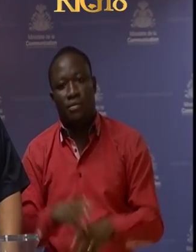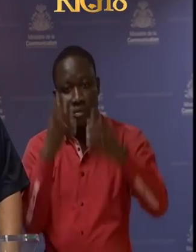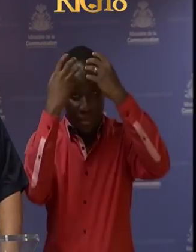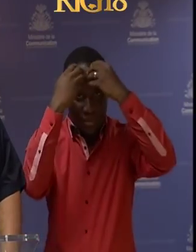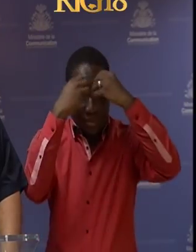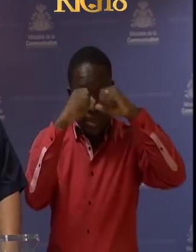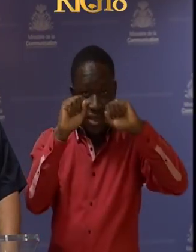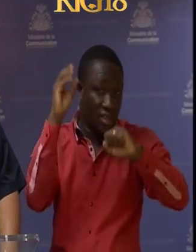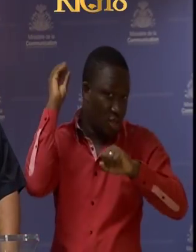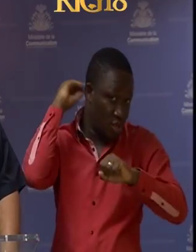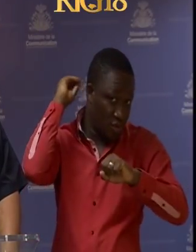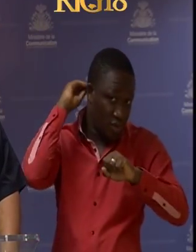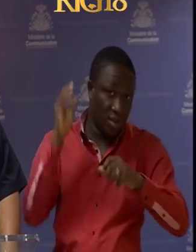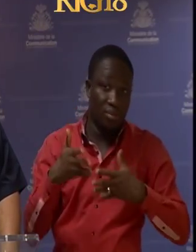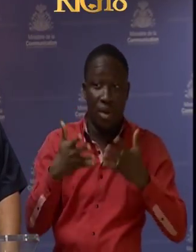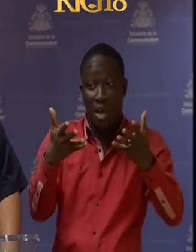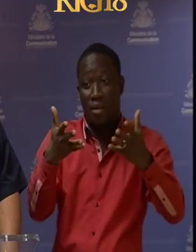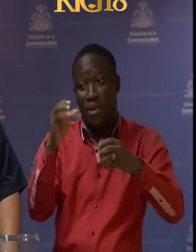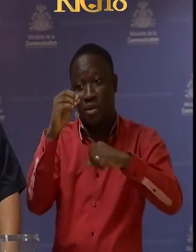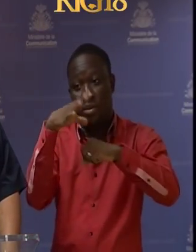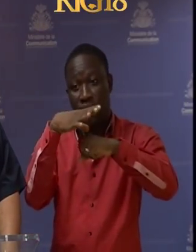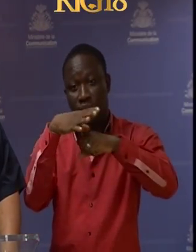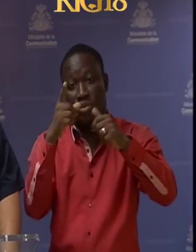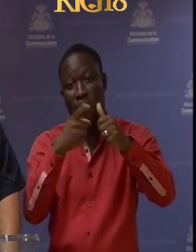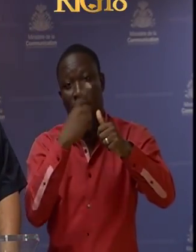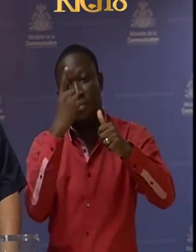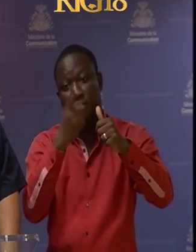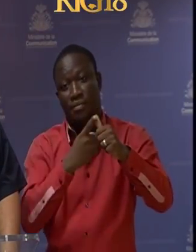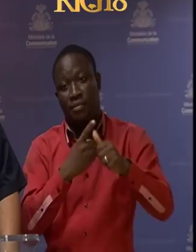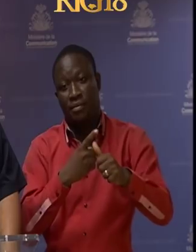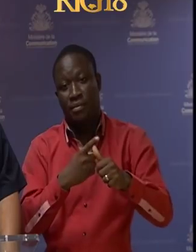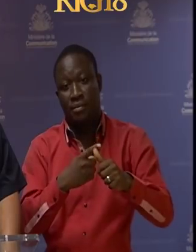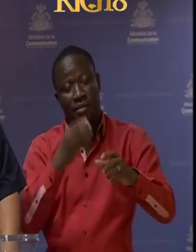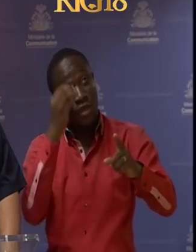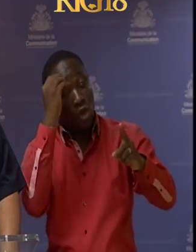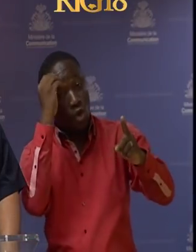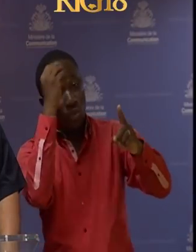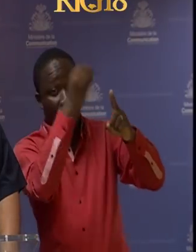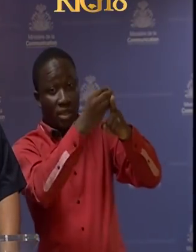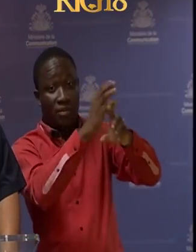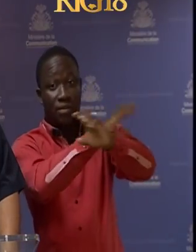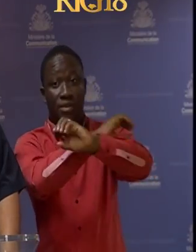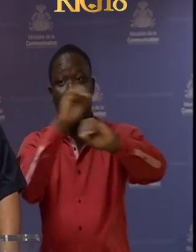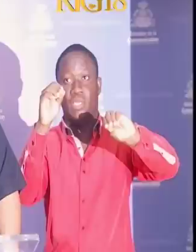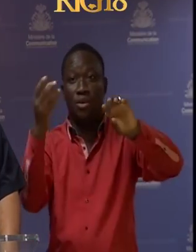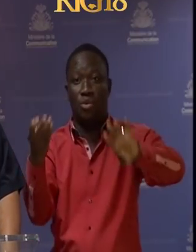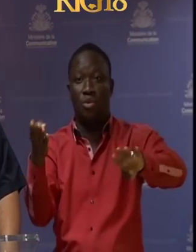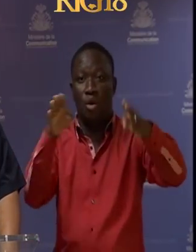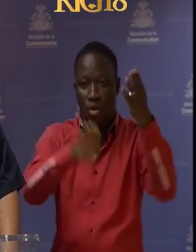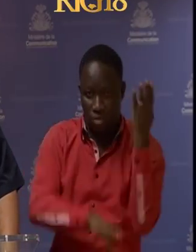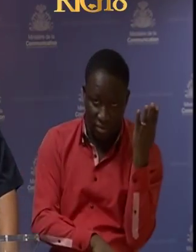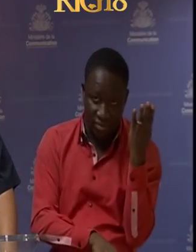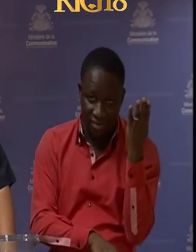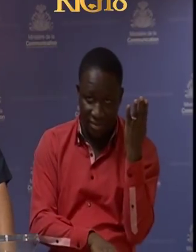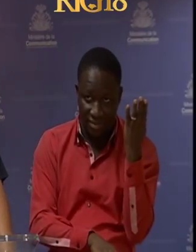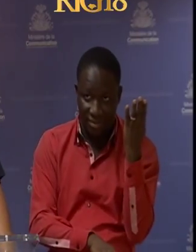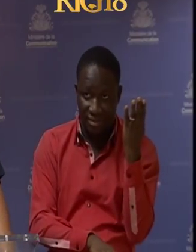président de la République a nous plusieurs consignes. Et une là, c'est objectif zéro mort.